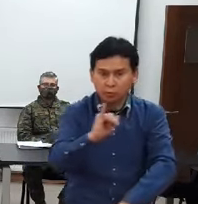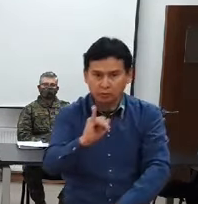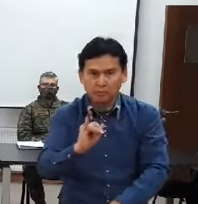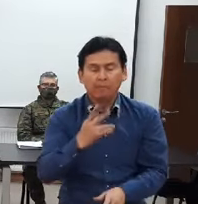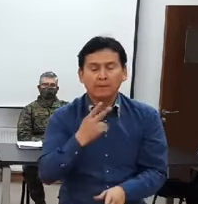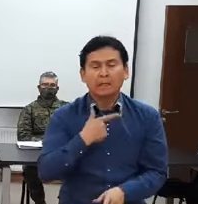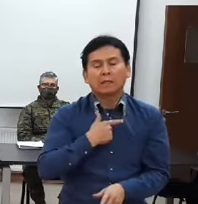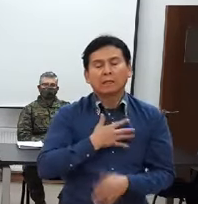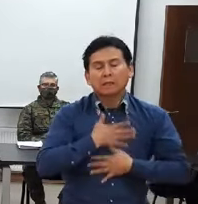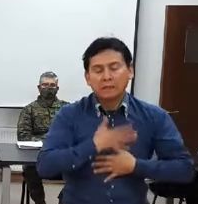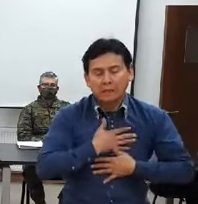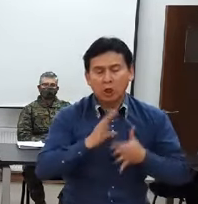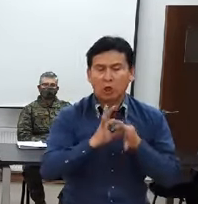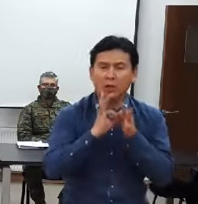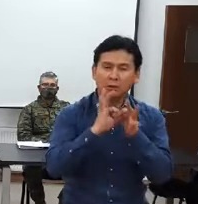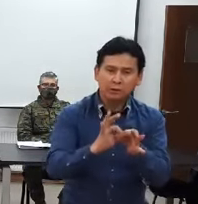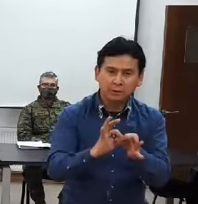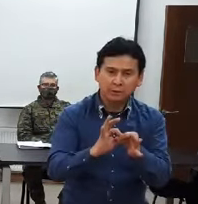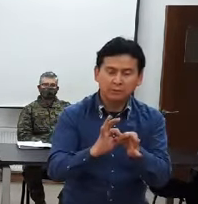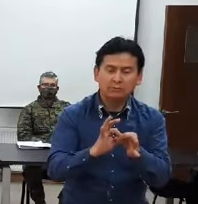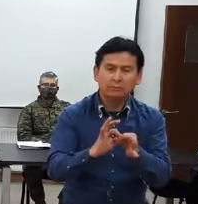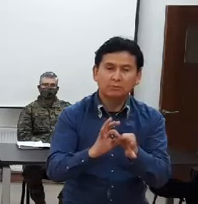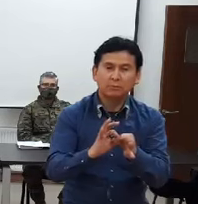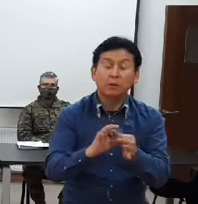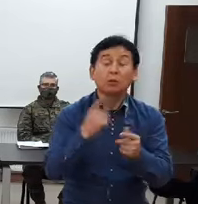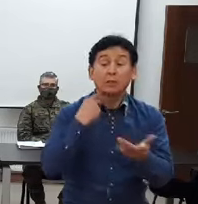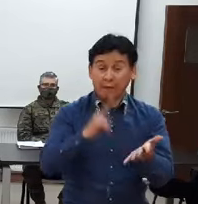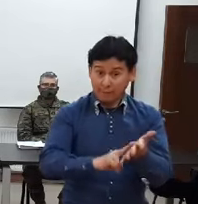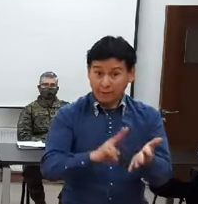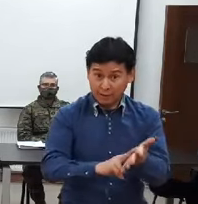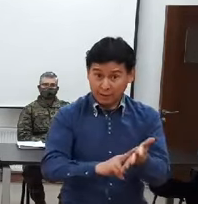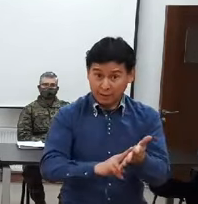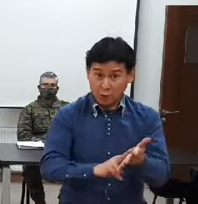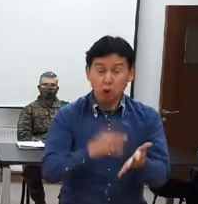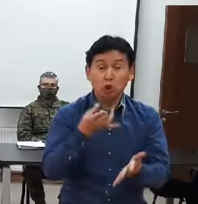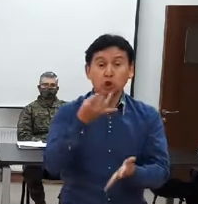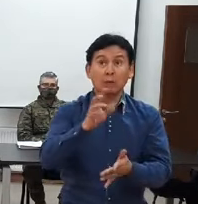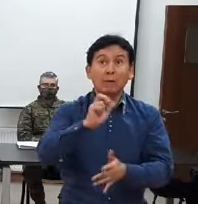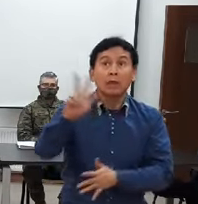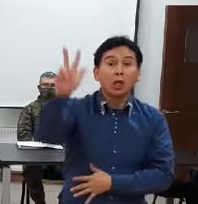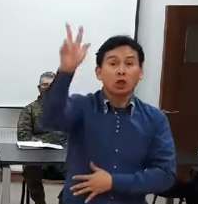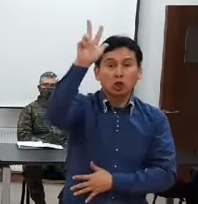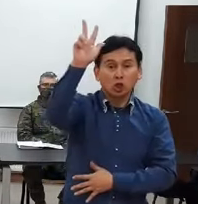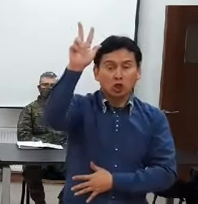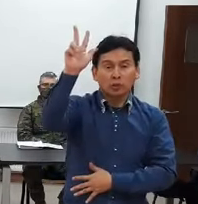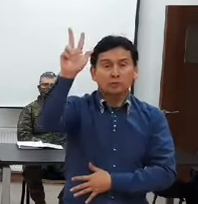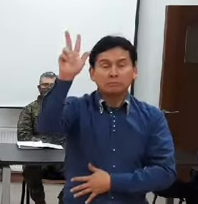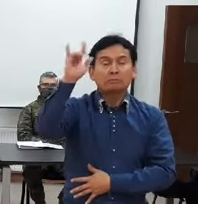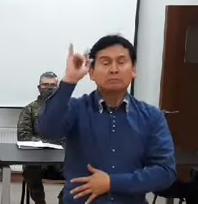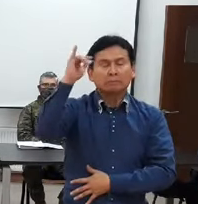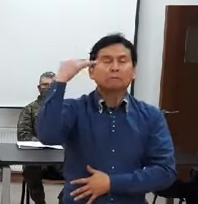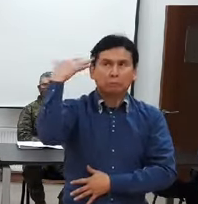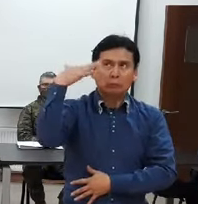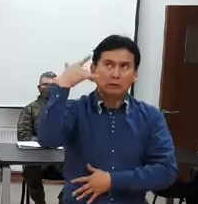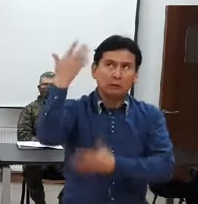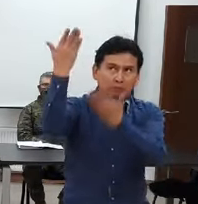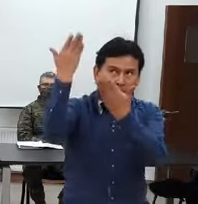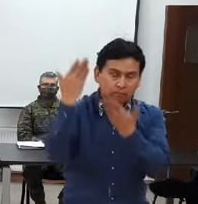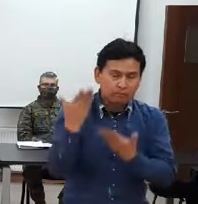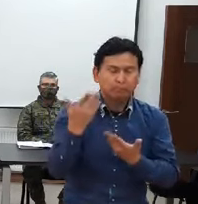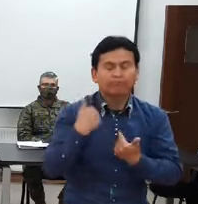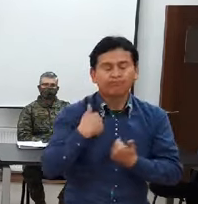Quiero entregar mi agradecimiento por esta realidad, no tan solo a Dios, que sin duda es parte importante de cada